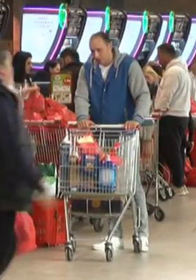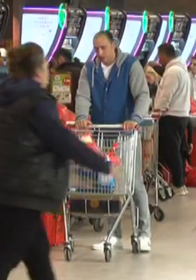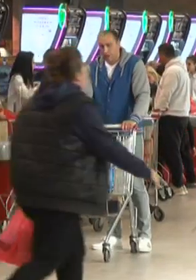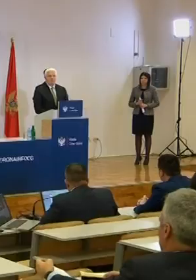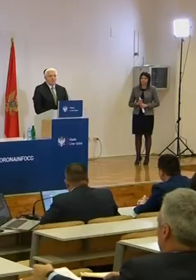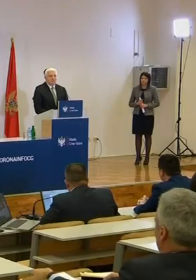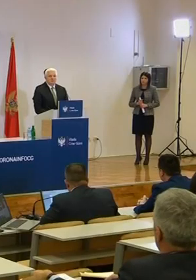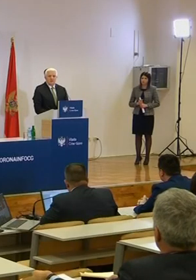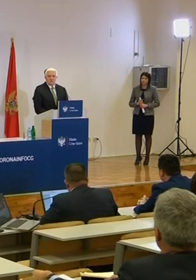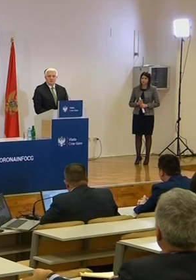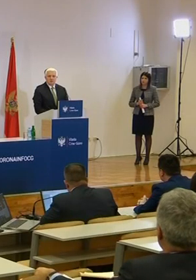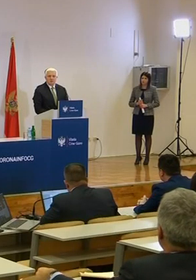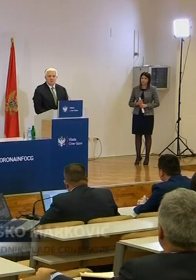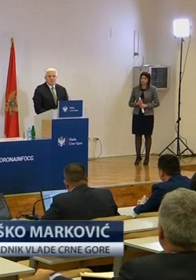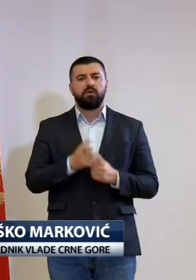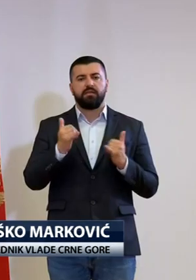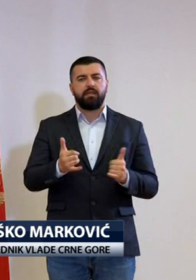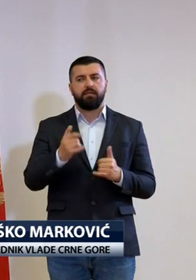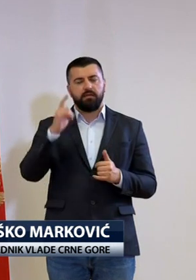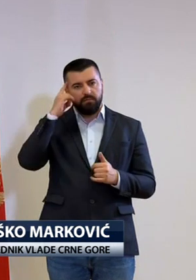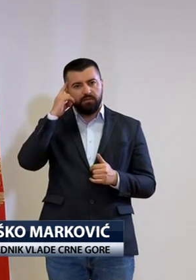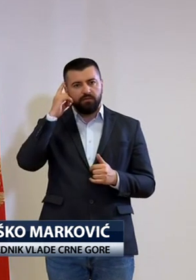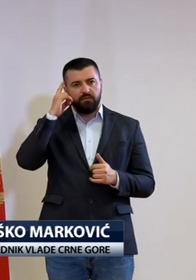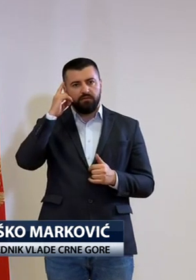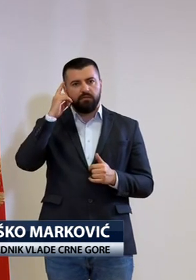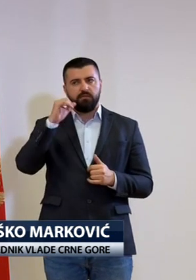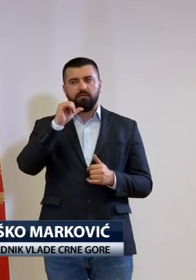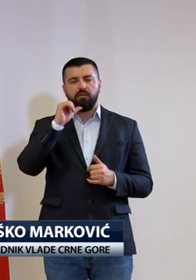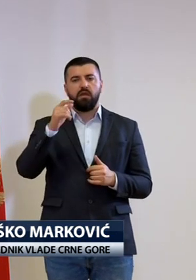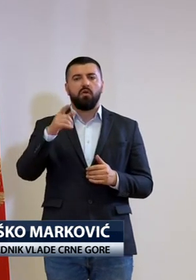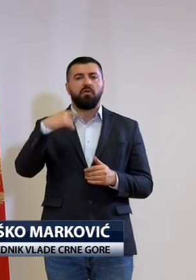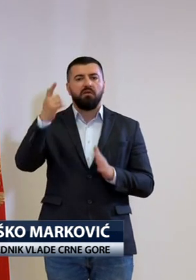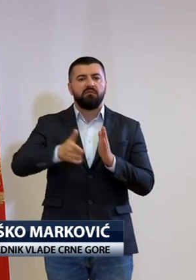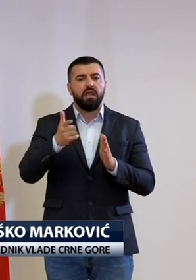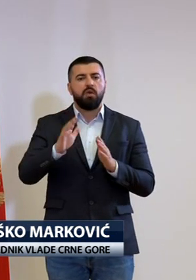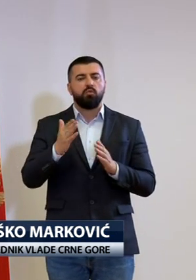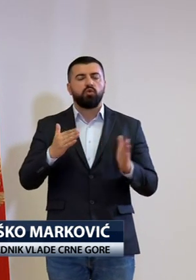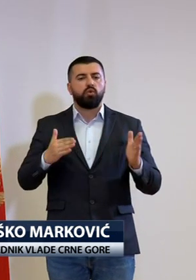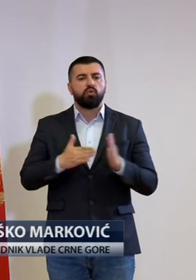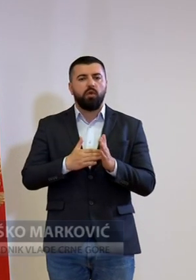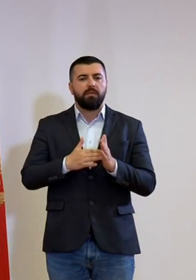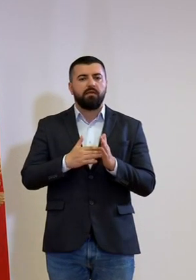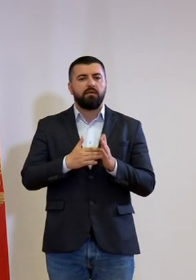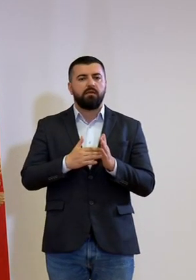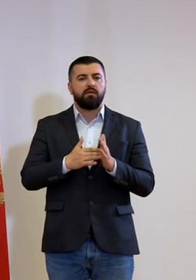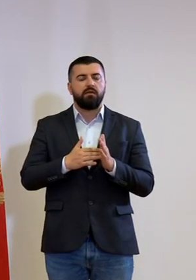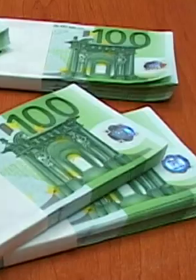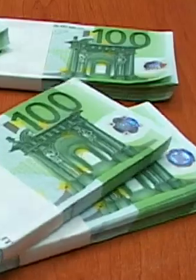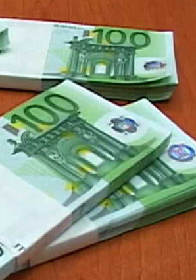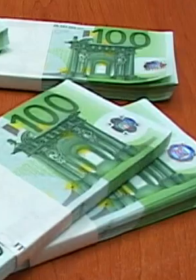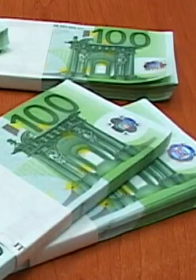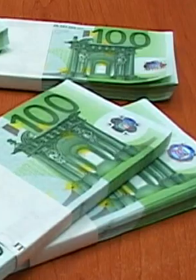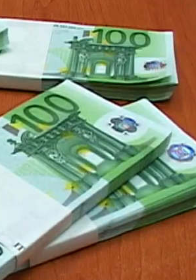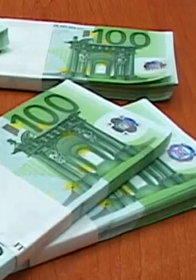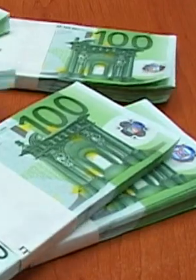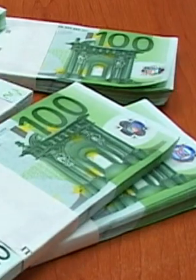Marković odgovara. O tome sada ne razmišljamo, mislim da sasvim sigurno dogledno vrijeme ta mjera nije na stolu.